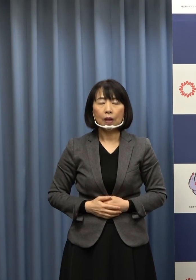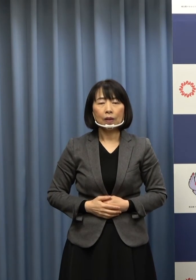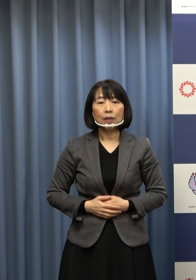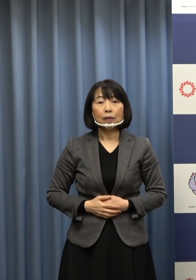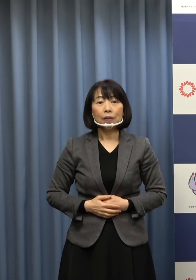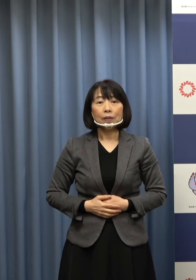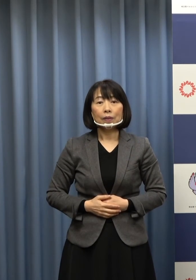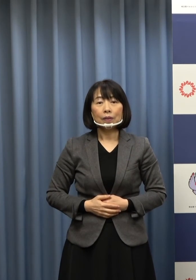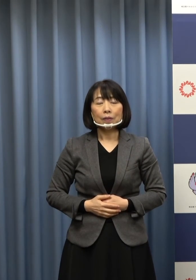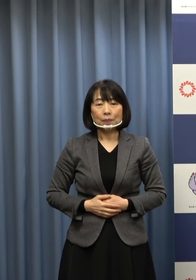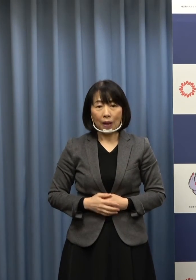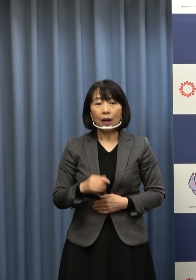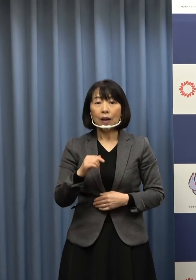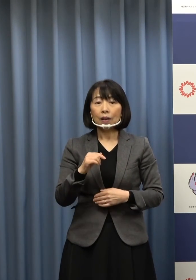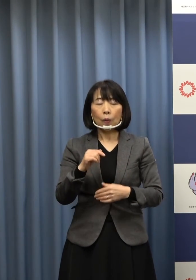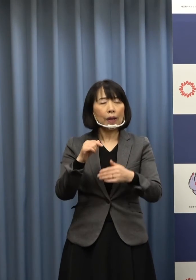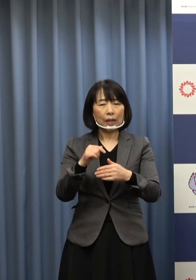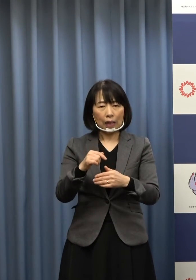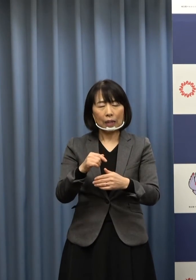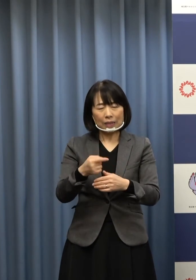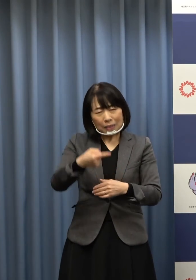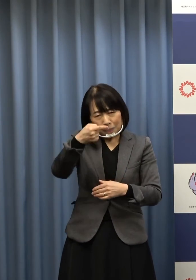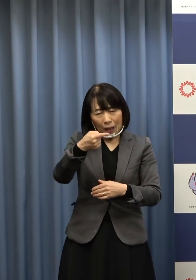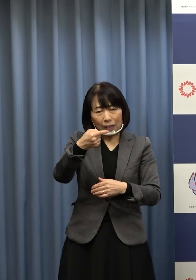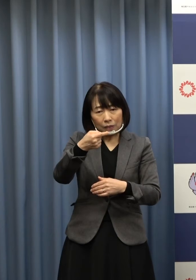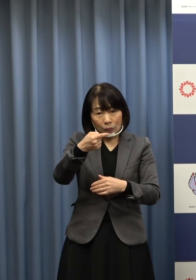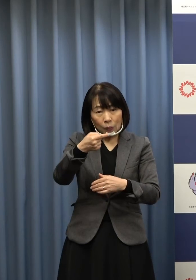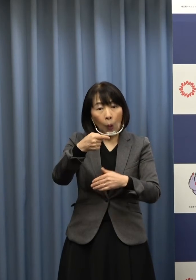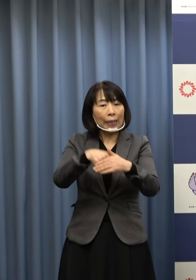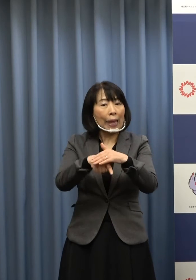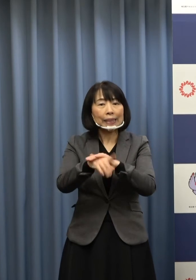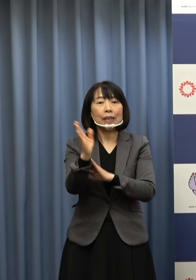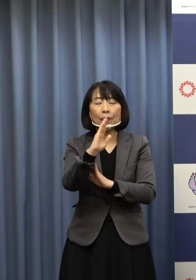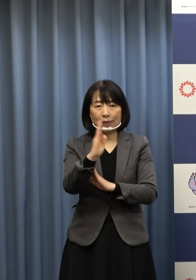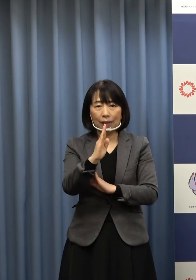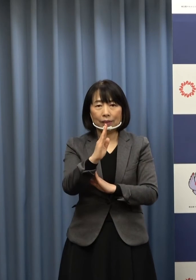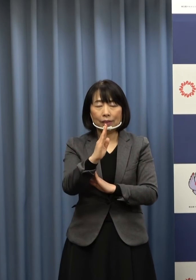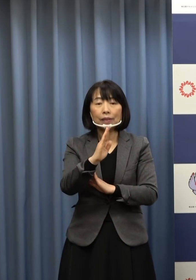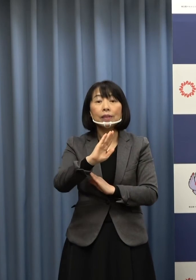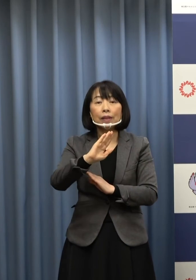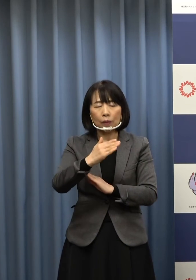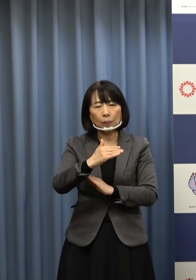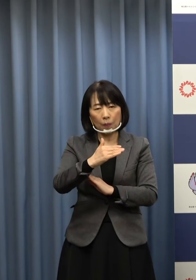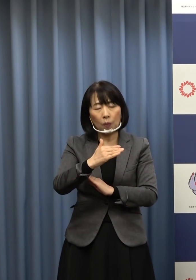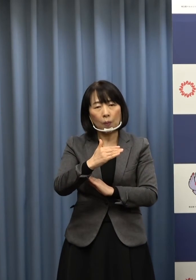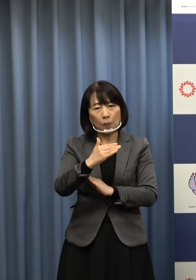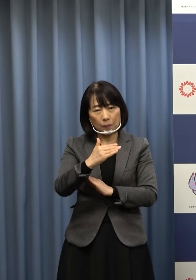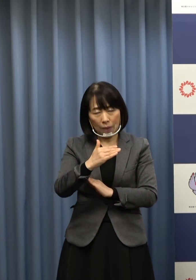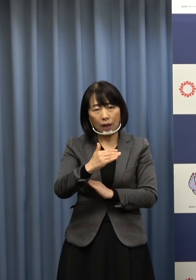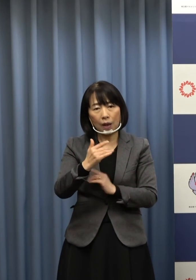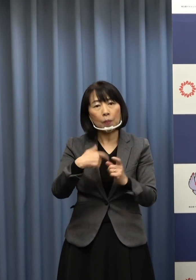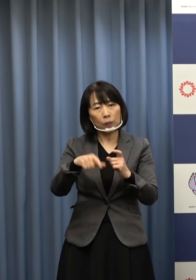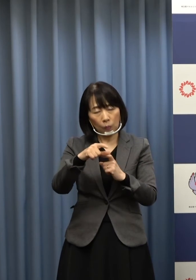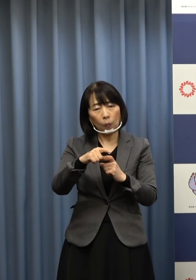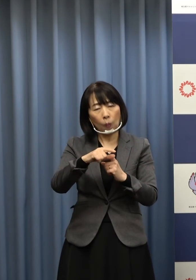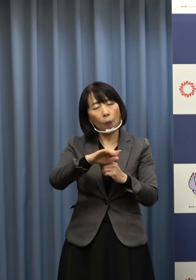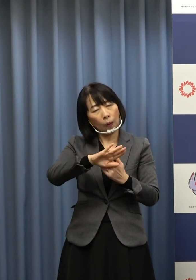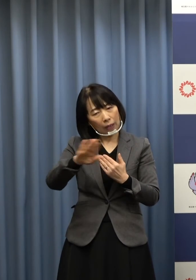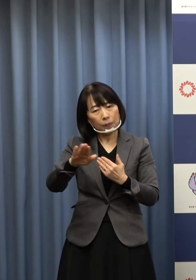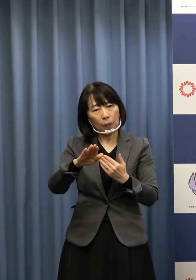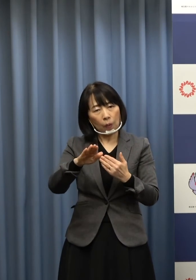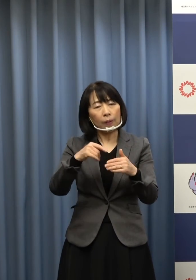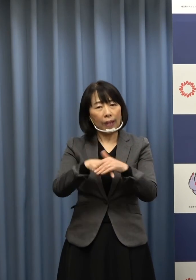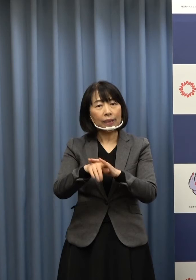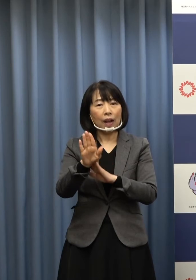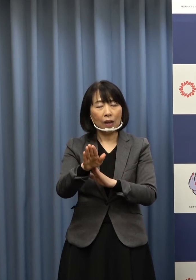し、もちろんこれが主たる要因ではなかったとは思いますけども、それでももう少し大きな原因だったと私は思っていましたので、正直